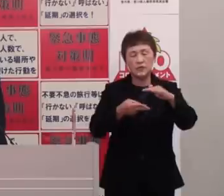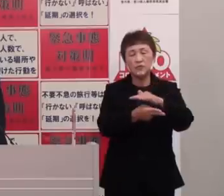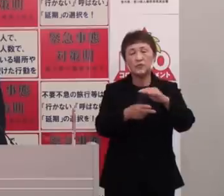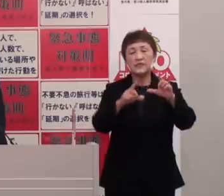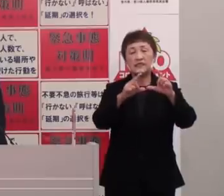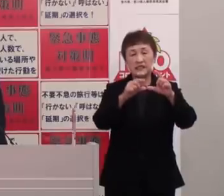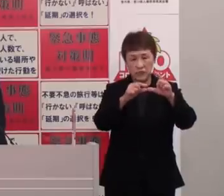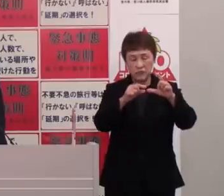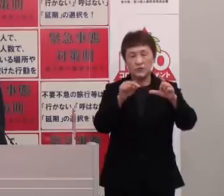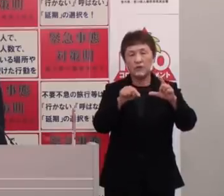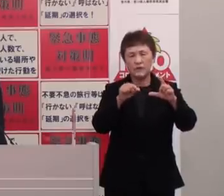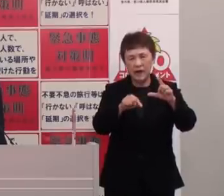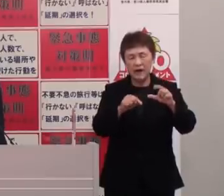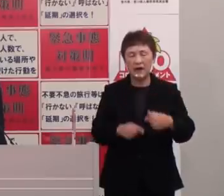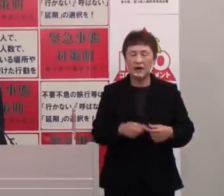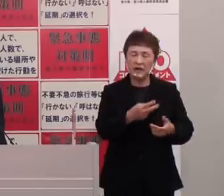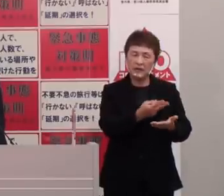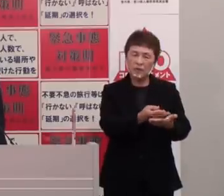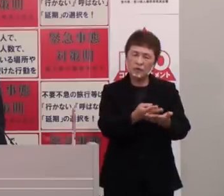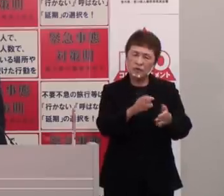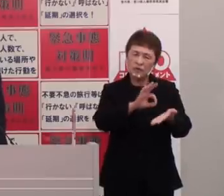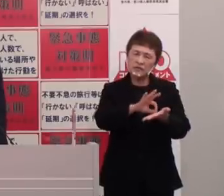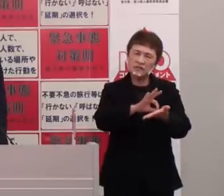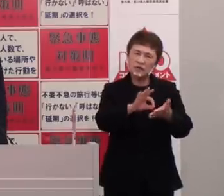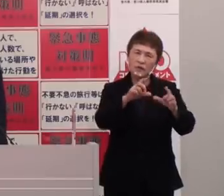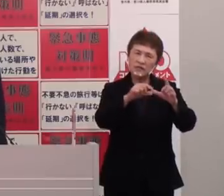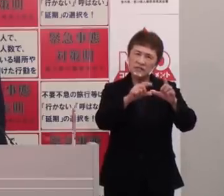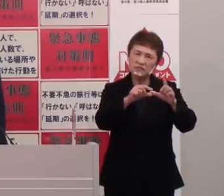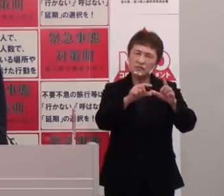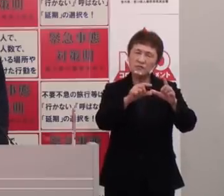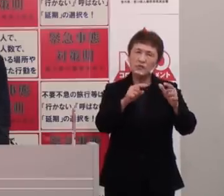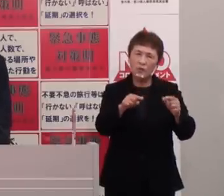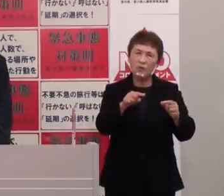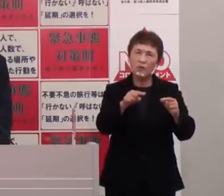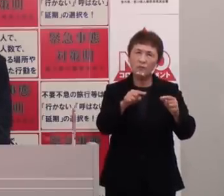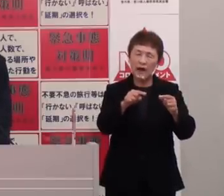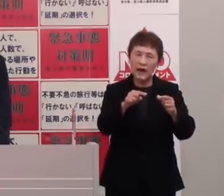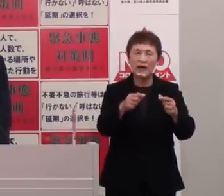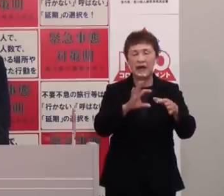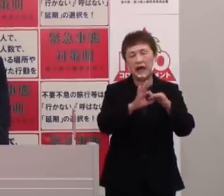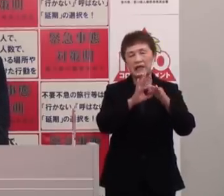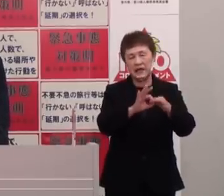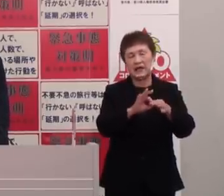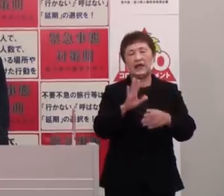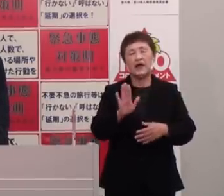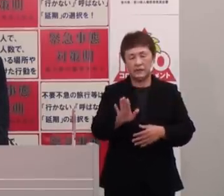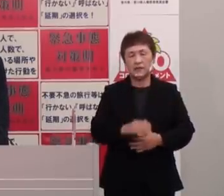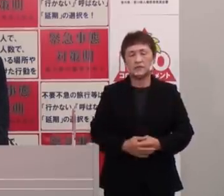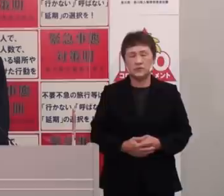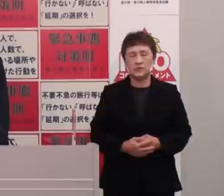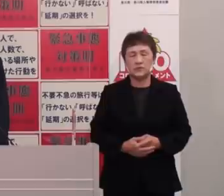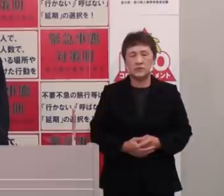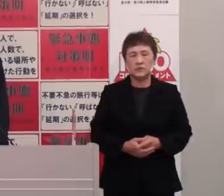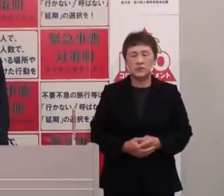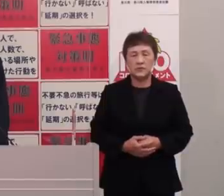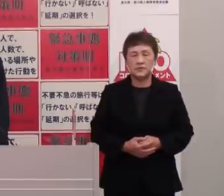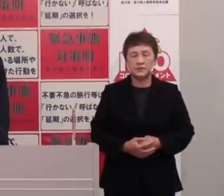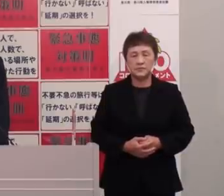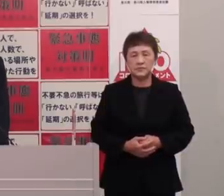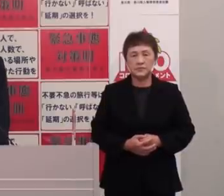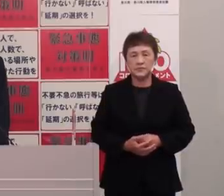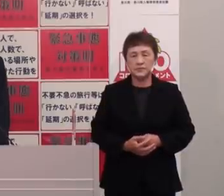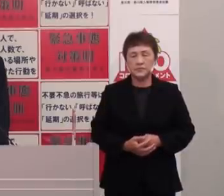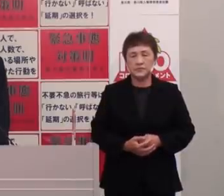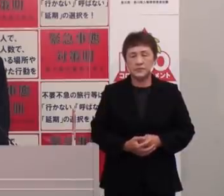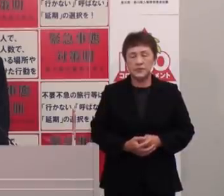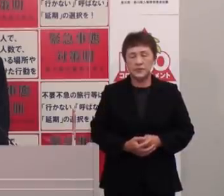ね、この病床使用率と、いわばブラハラなところがありましてですね、療